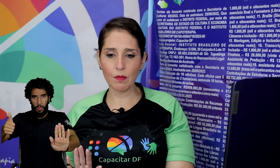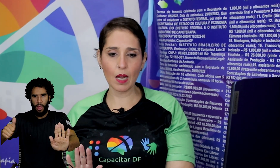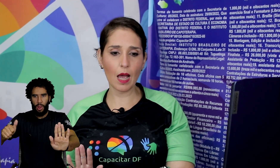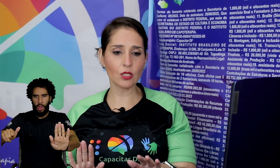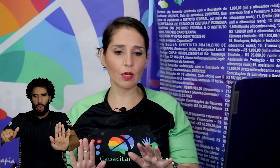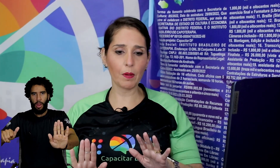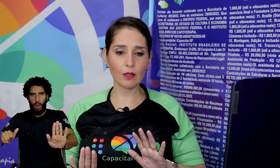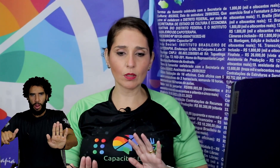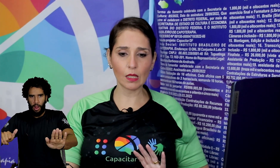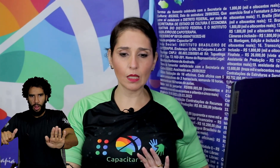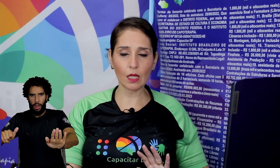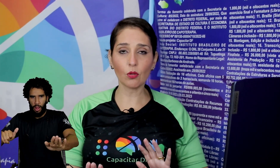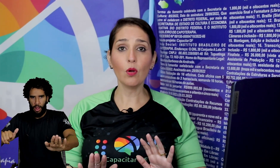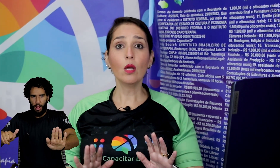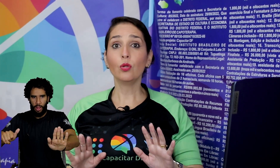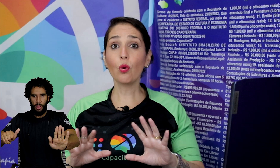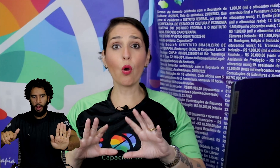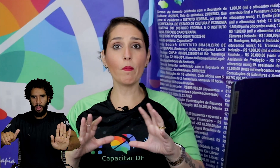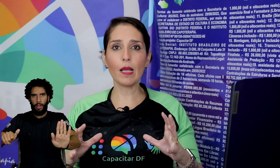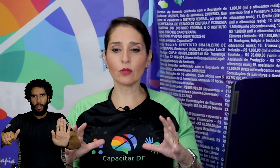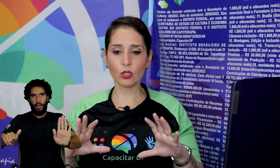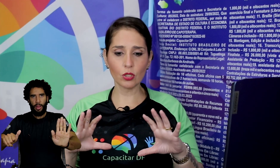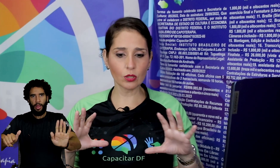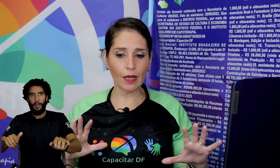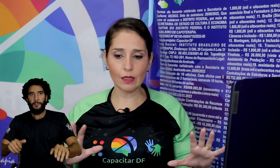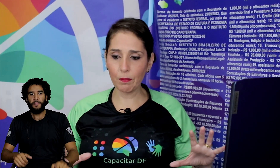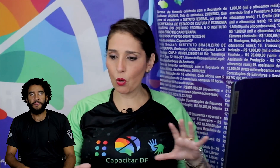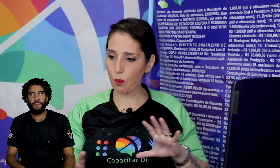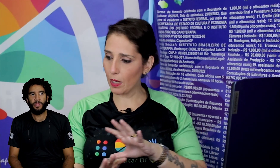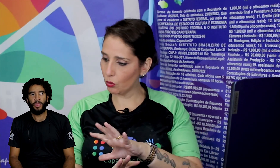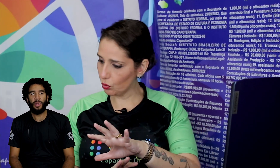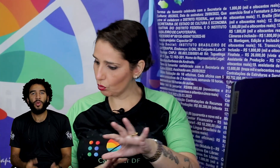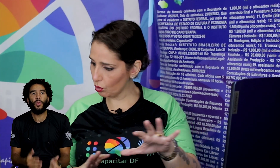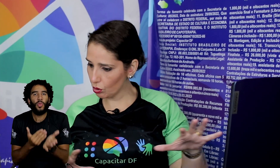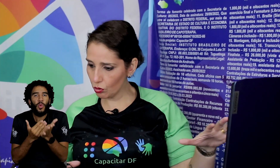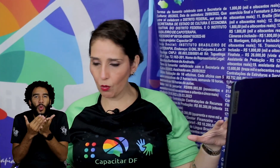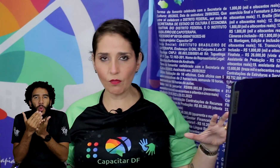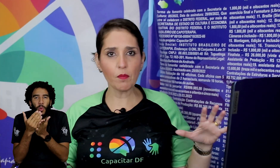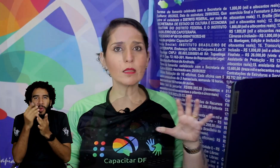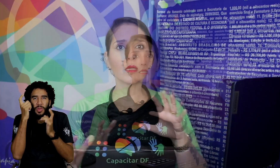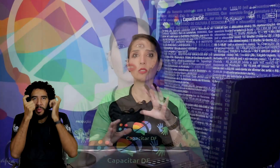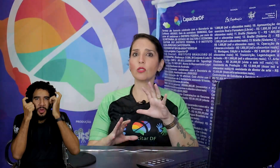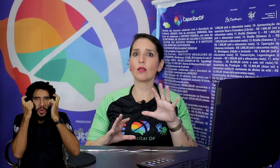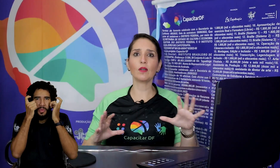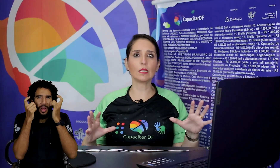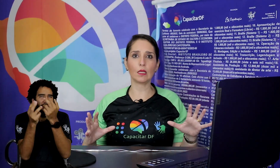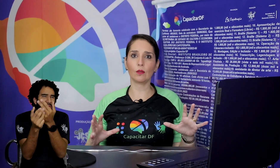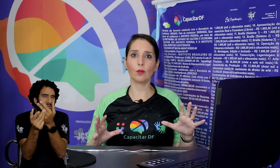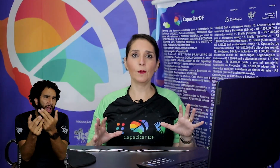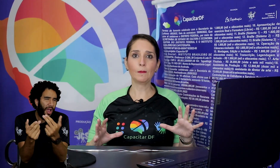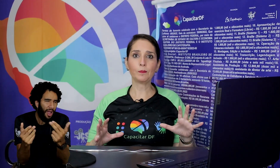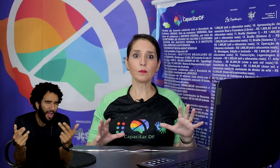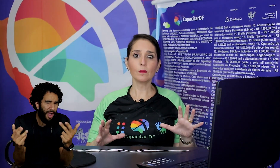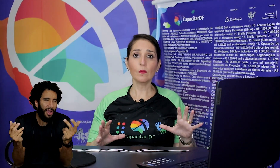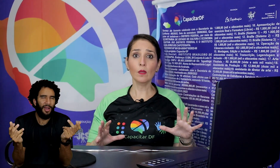devagar a embreagem, aperta o acelerador. No começo, a gente está ali preocupado com todos os movimentos que a gente está